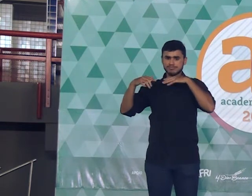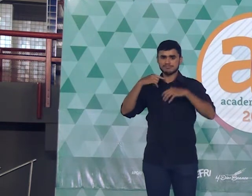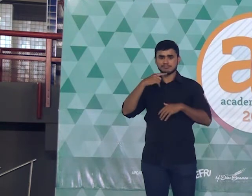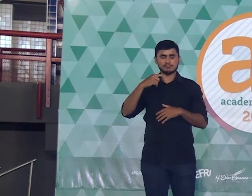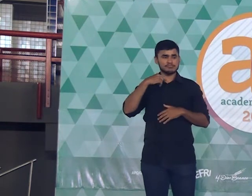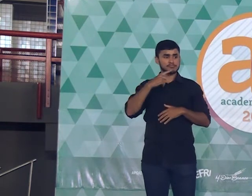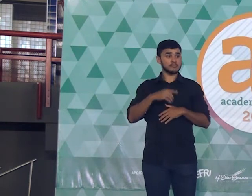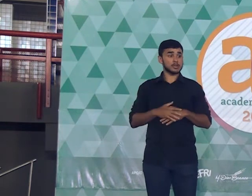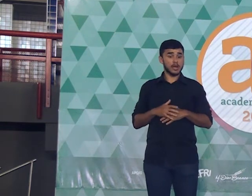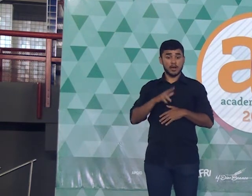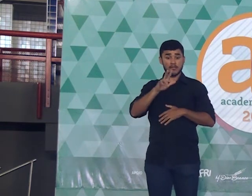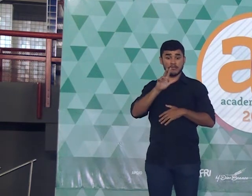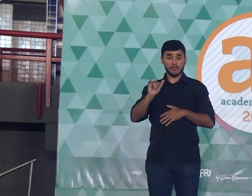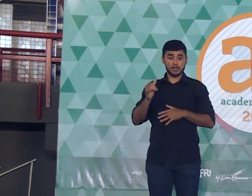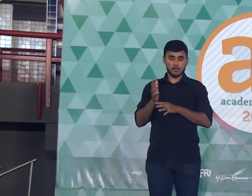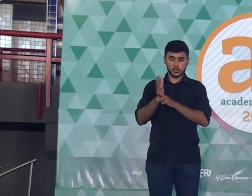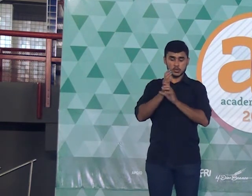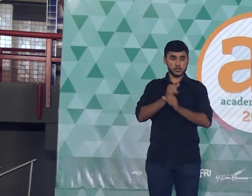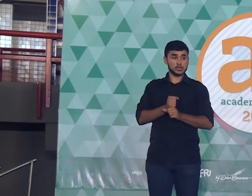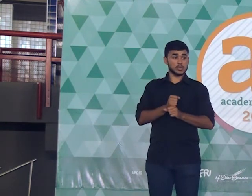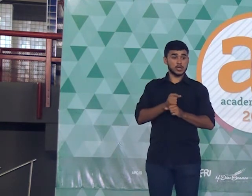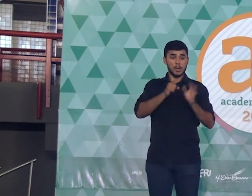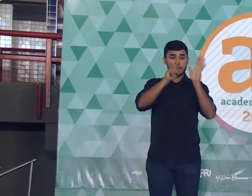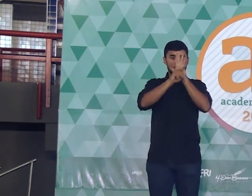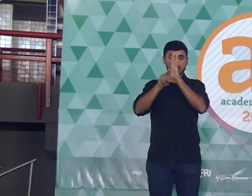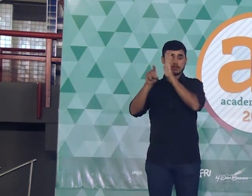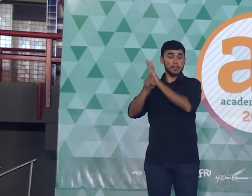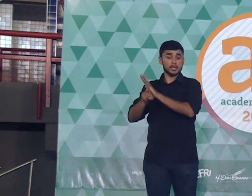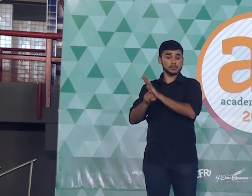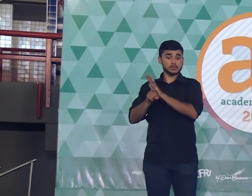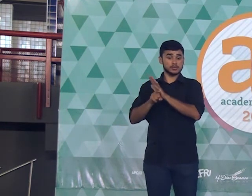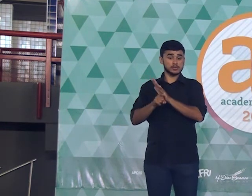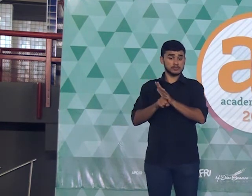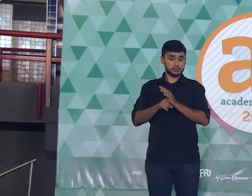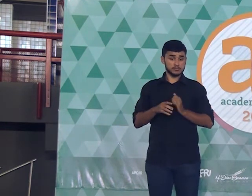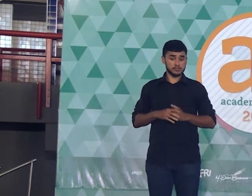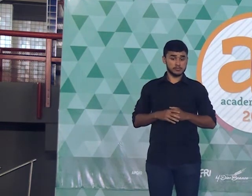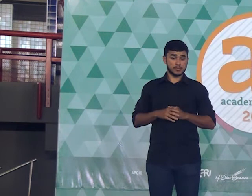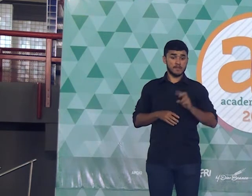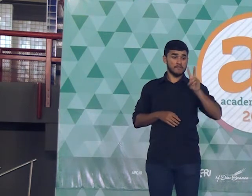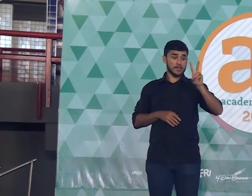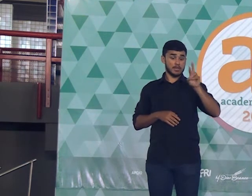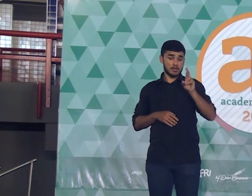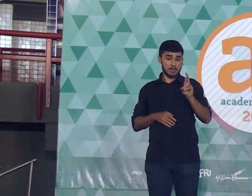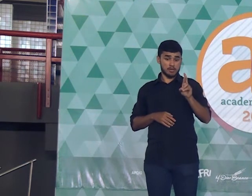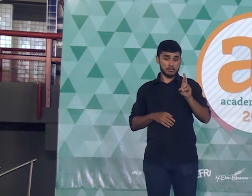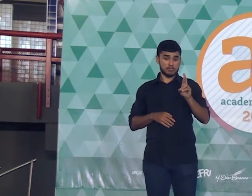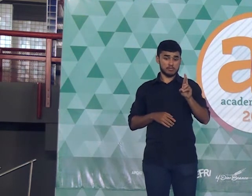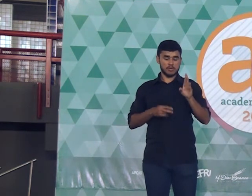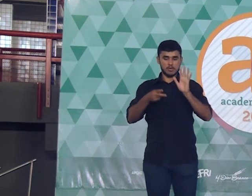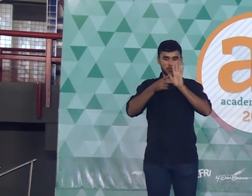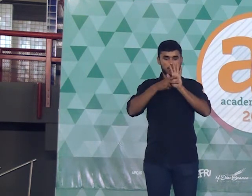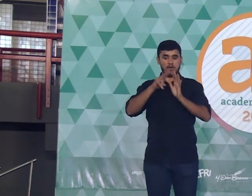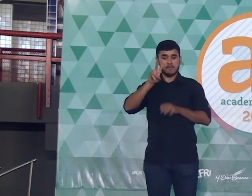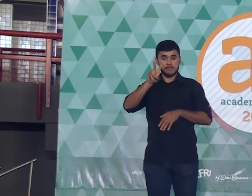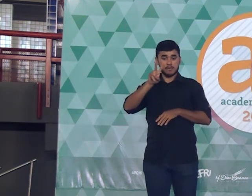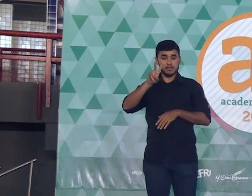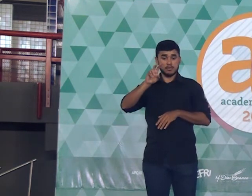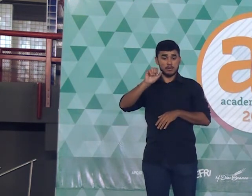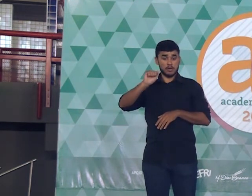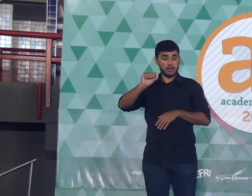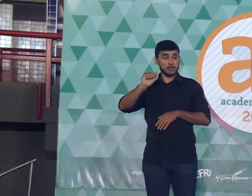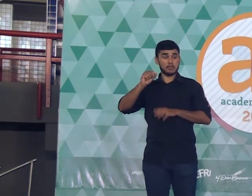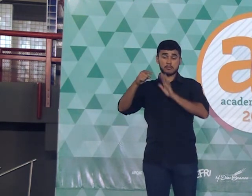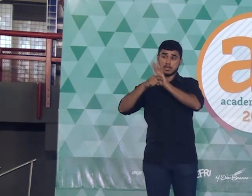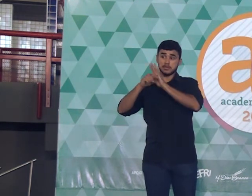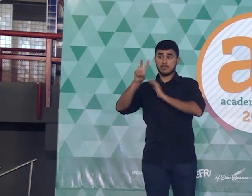outro, minha velocidade relativa vai ser a subtração das 2. Por favor, cuidado para que você não confunda com a ideia